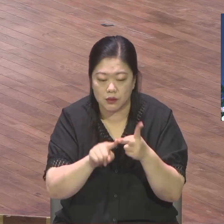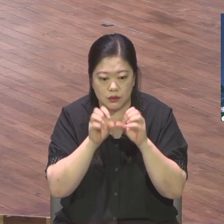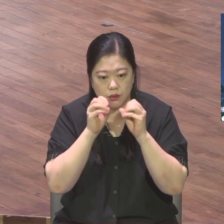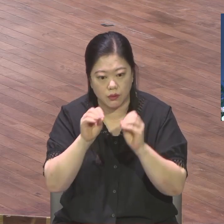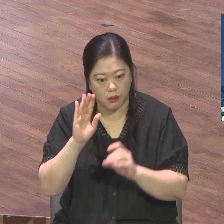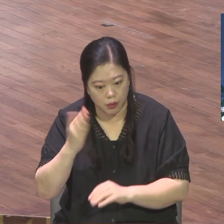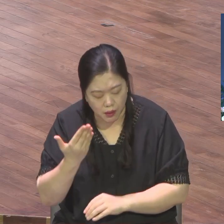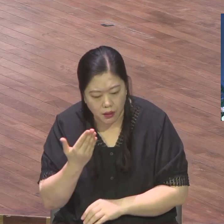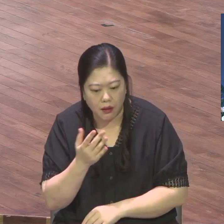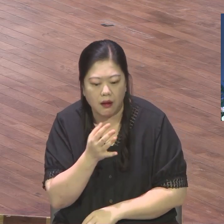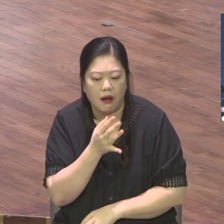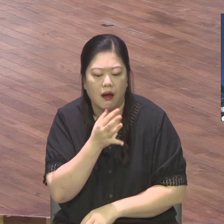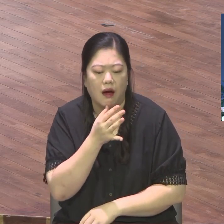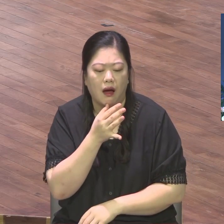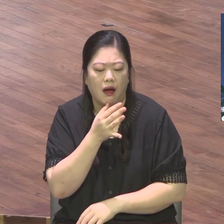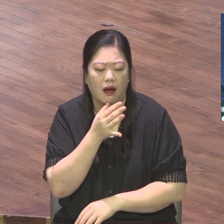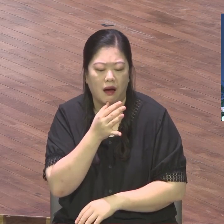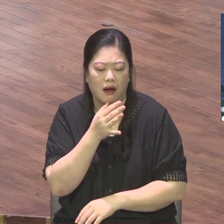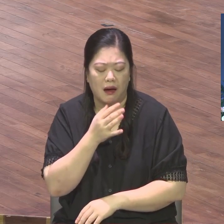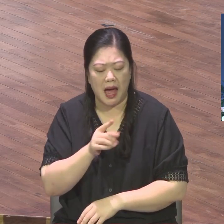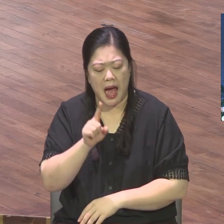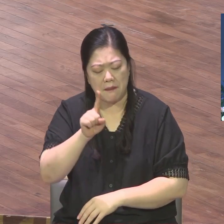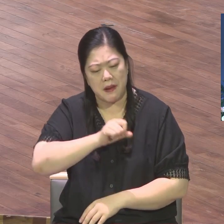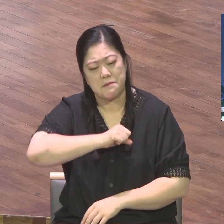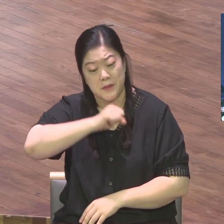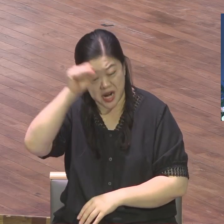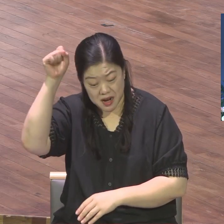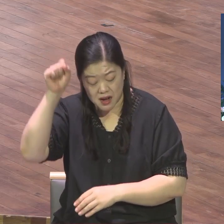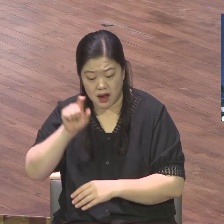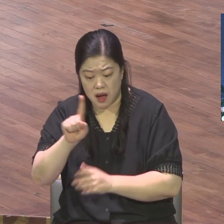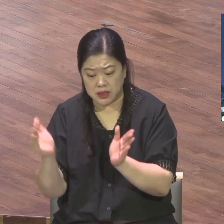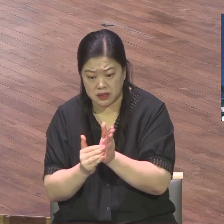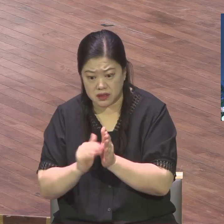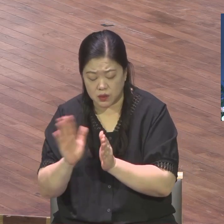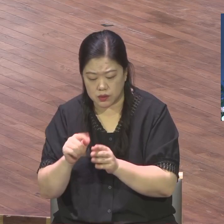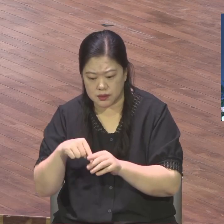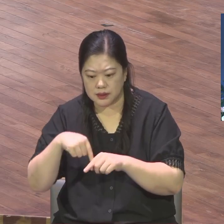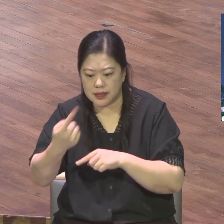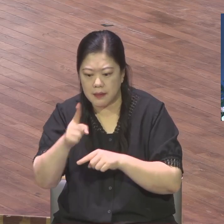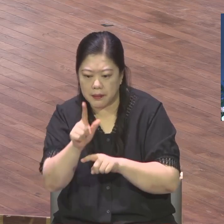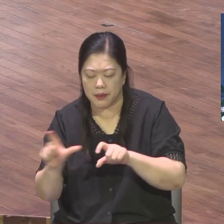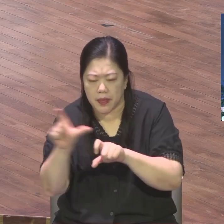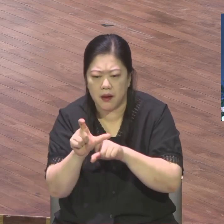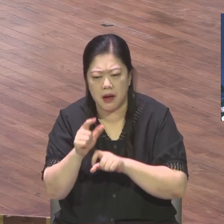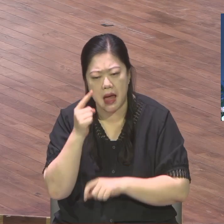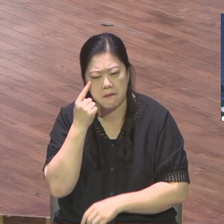기회를 발견하게 될 것이다 라고 하는 주장이,